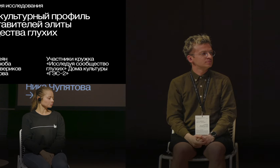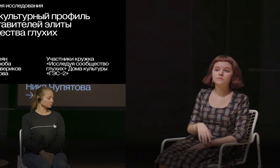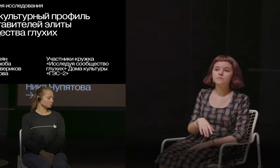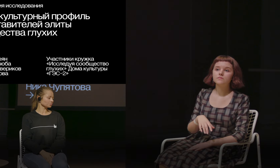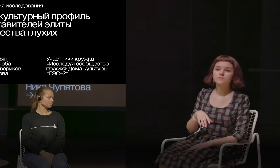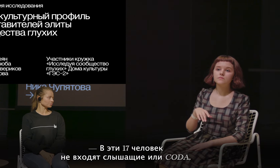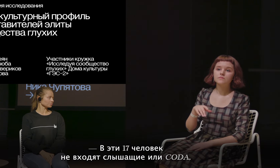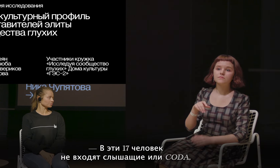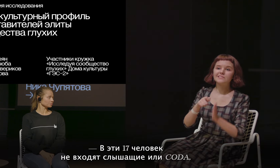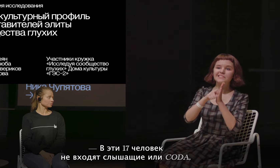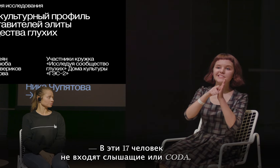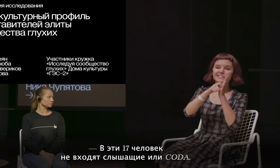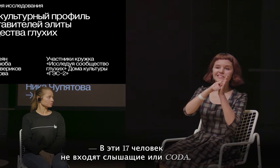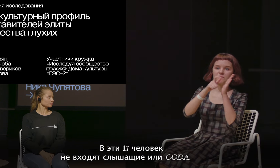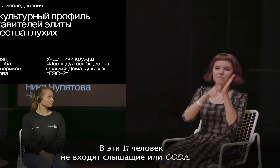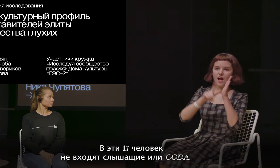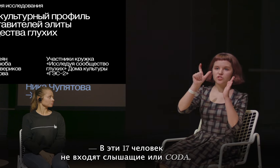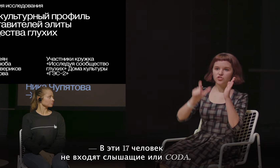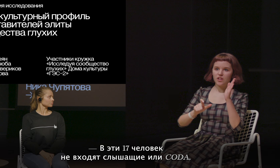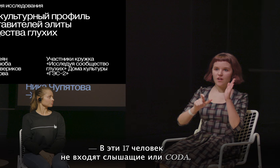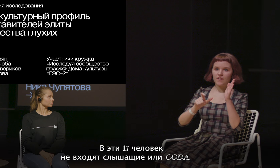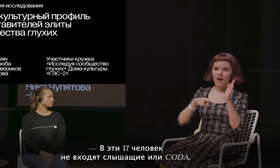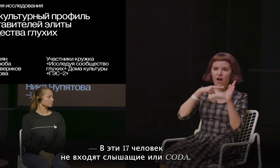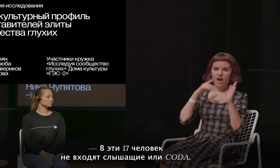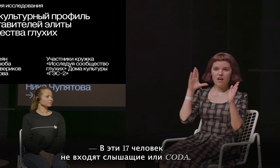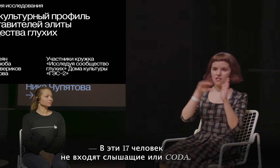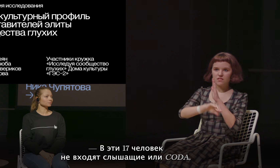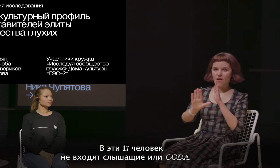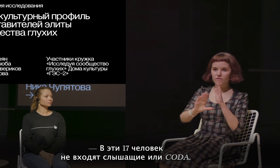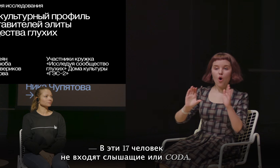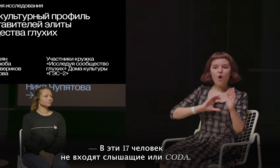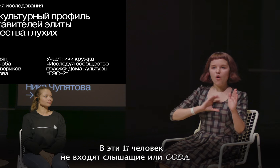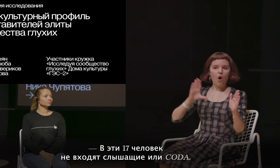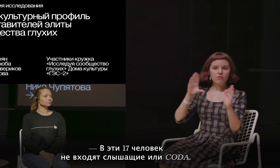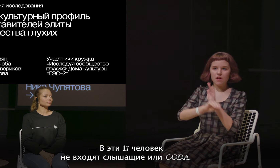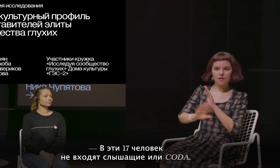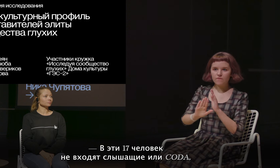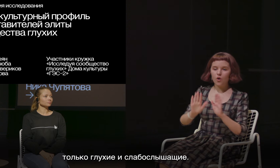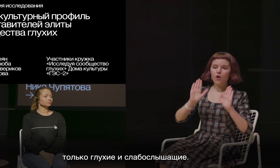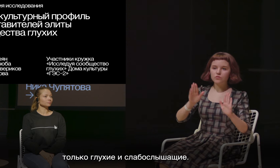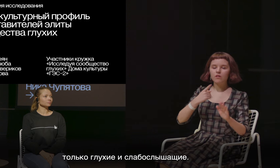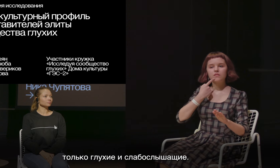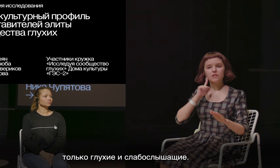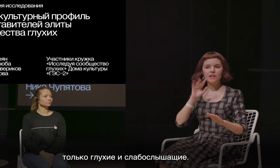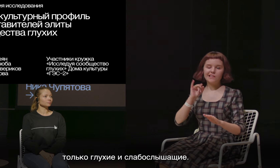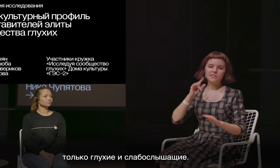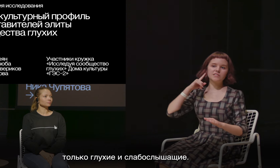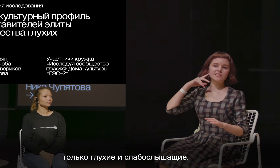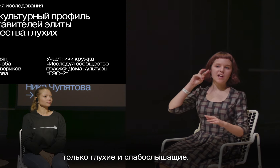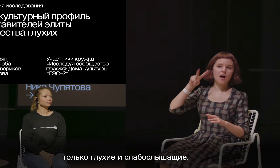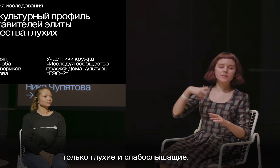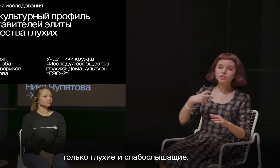в развитие сообщества глухих? Из этих 17 человек слышащих не входит, кода не входит, только глухие